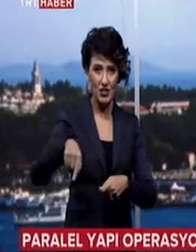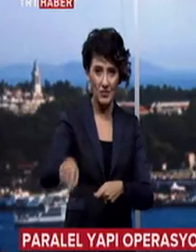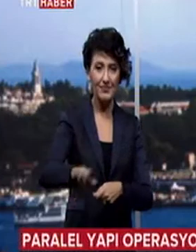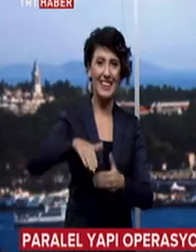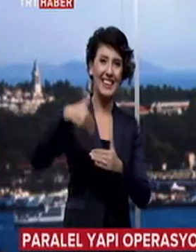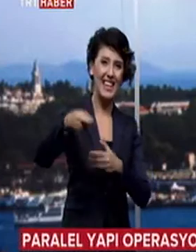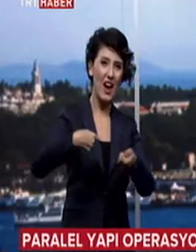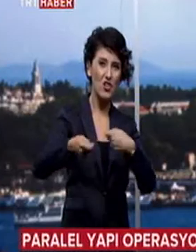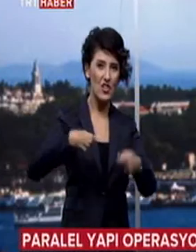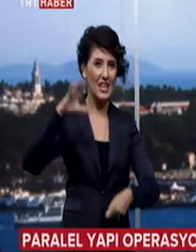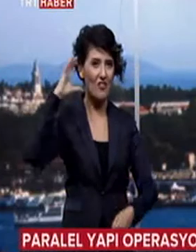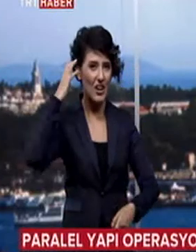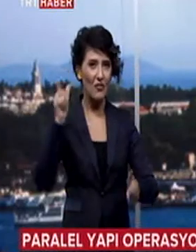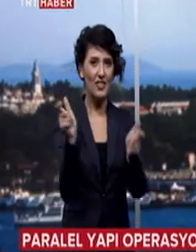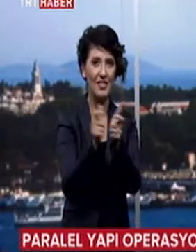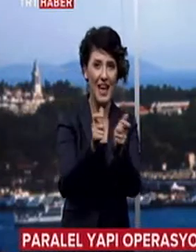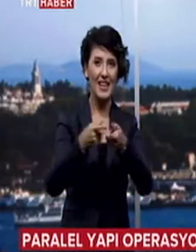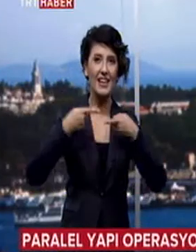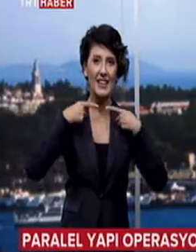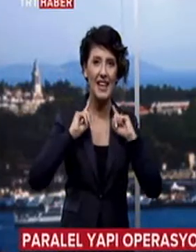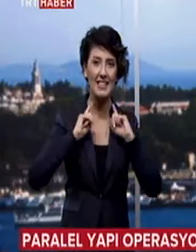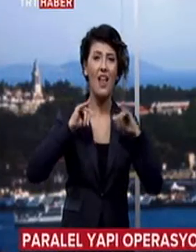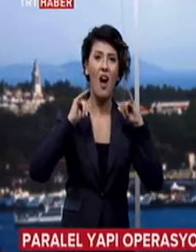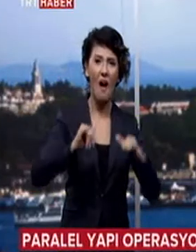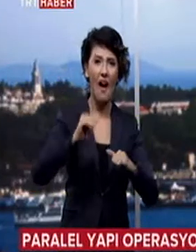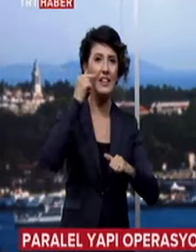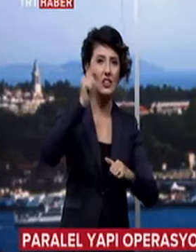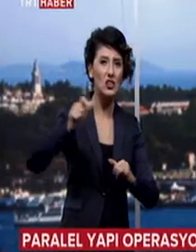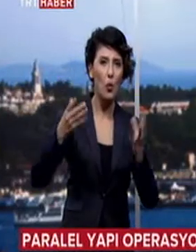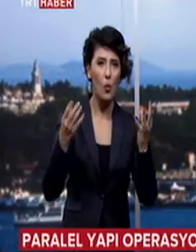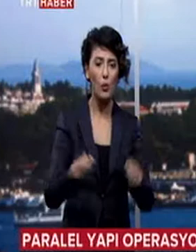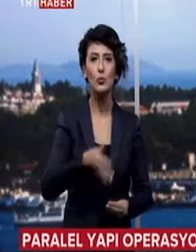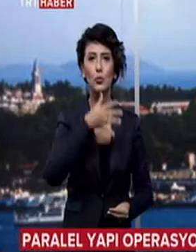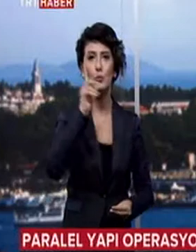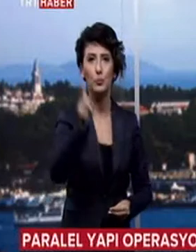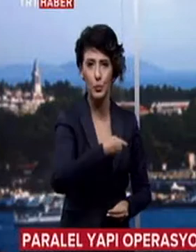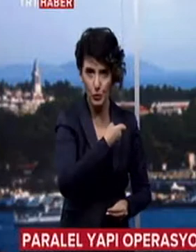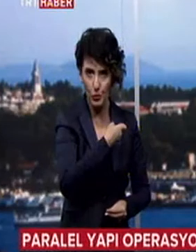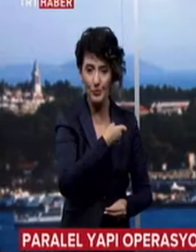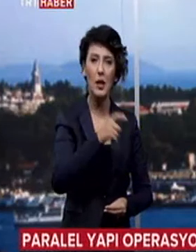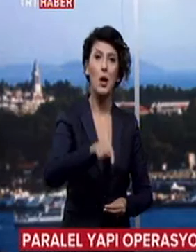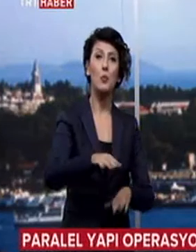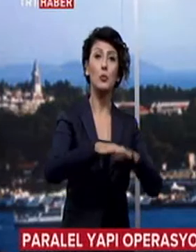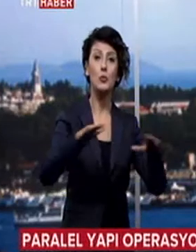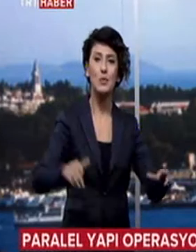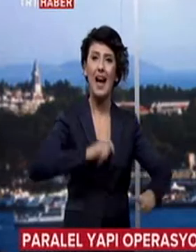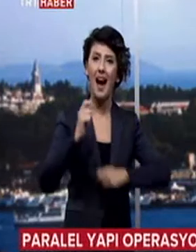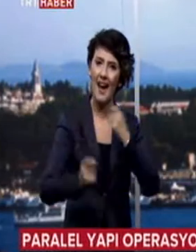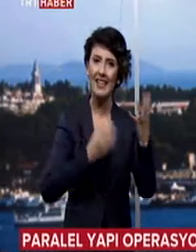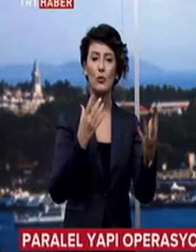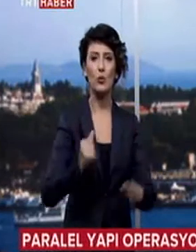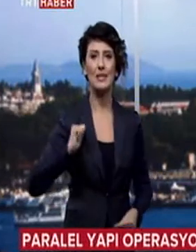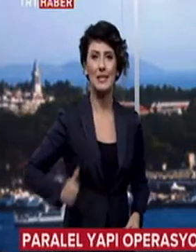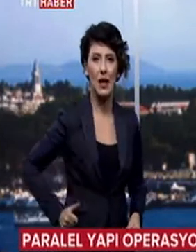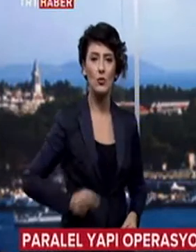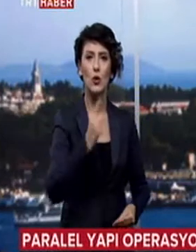yöneticileriyle diğer şirket, vakıf ve dernek yetkililerinin aynı kişiler olduğunu fark etti. Bunun üzerine